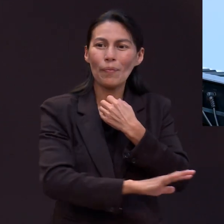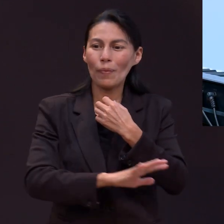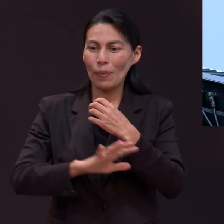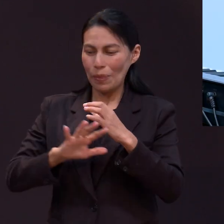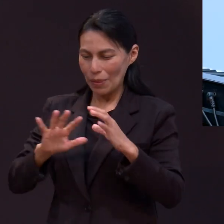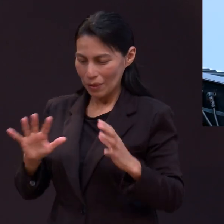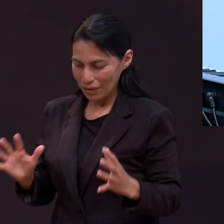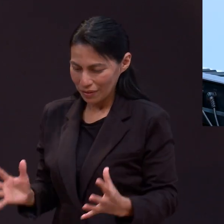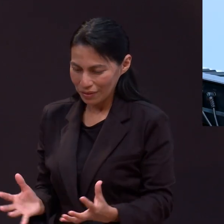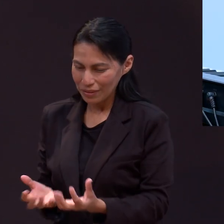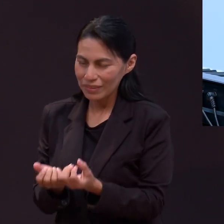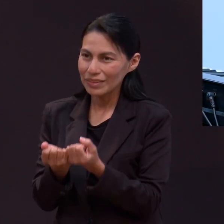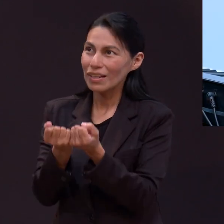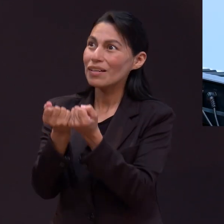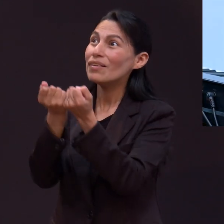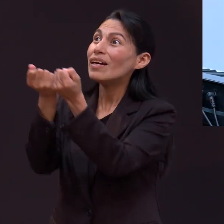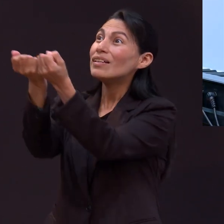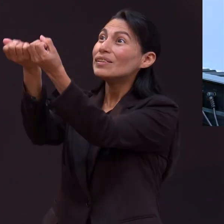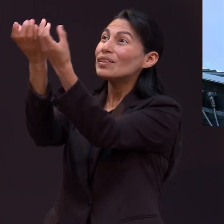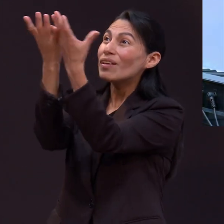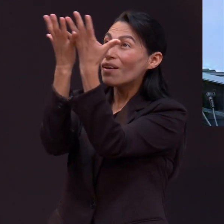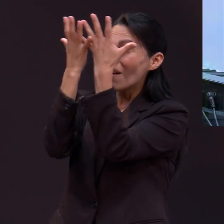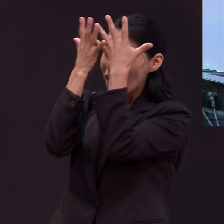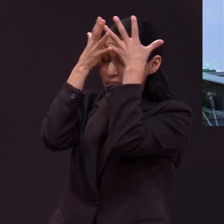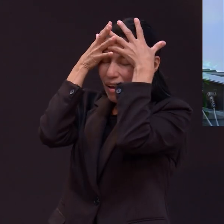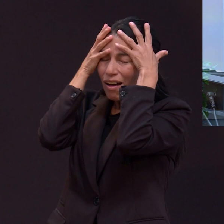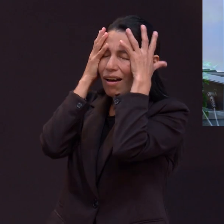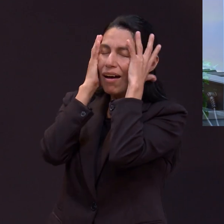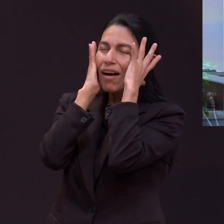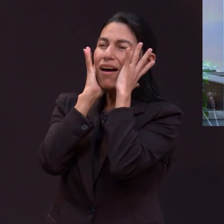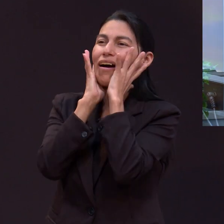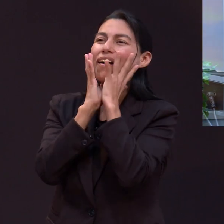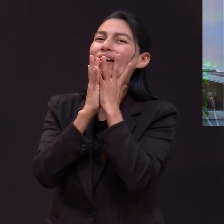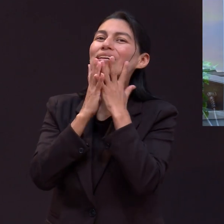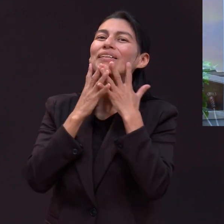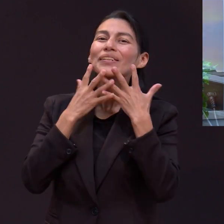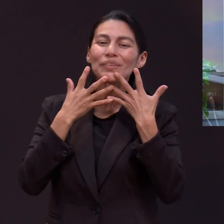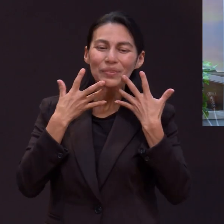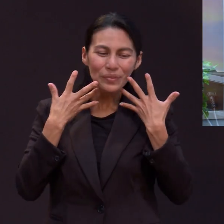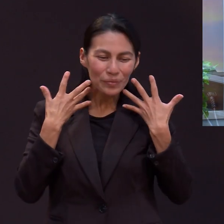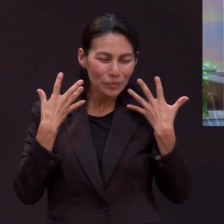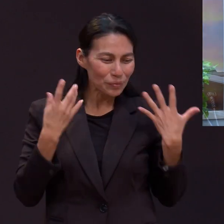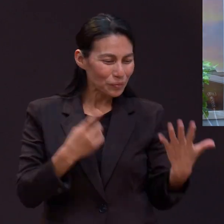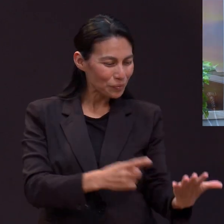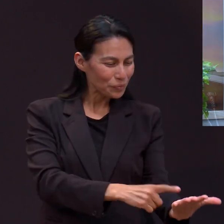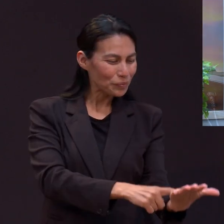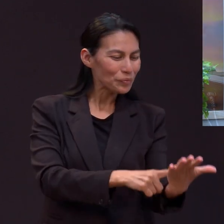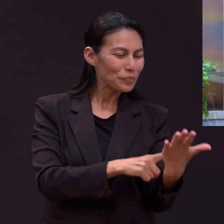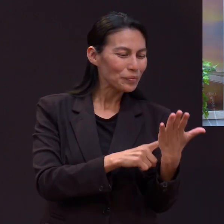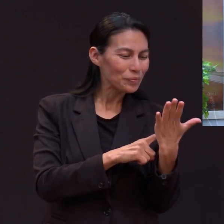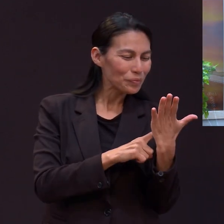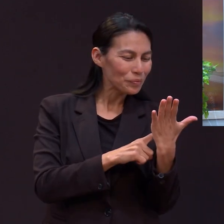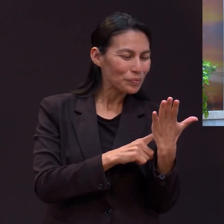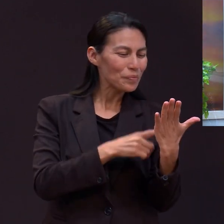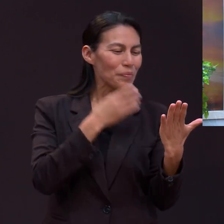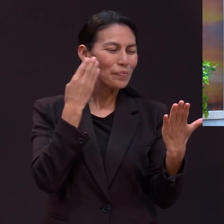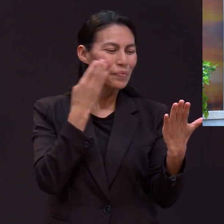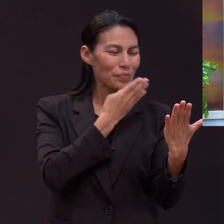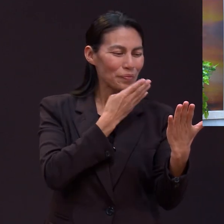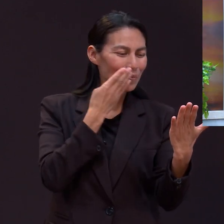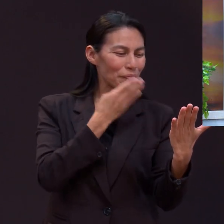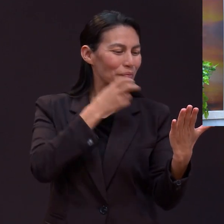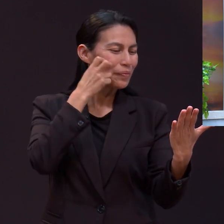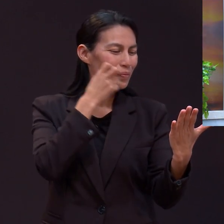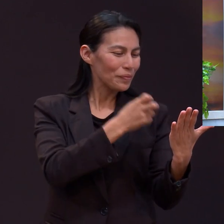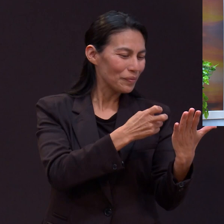me dio el casco de salvación la espada que es la